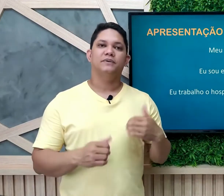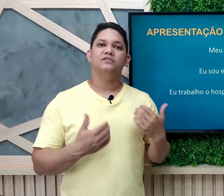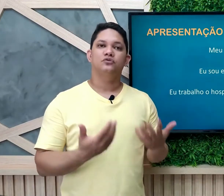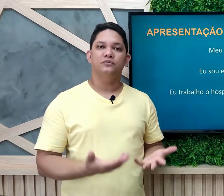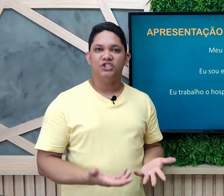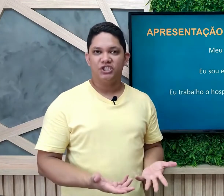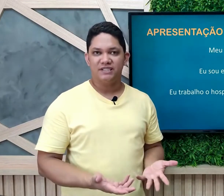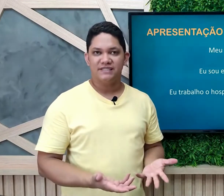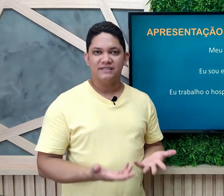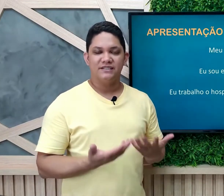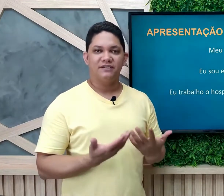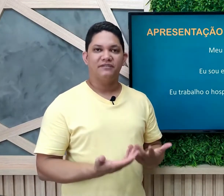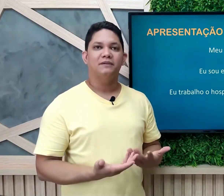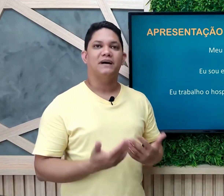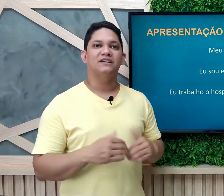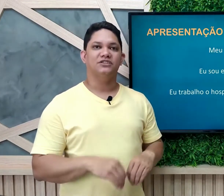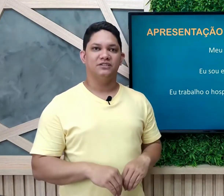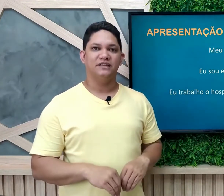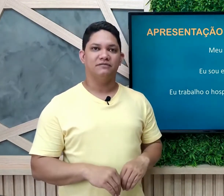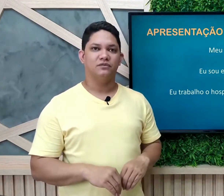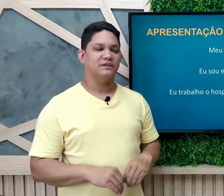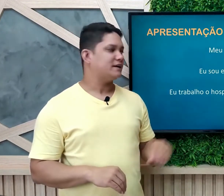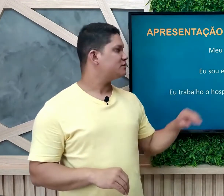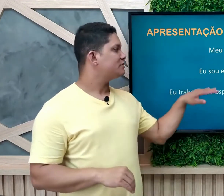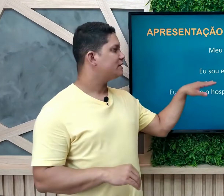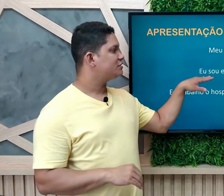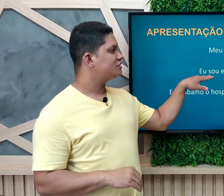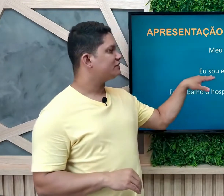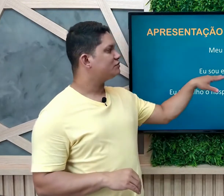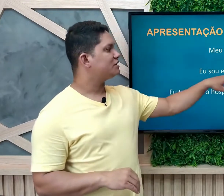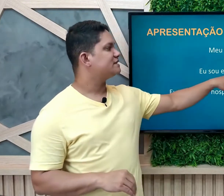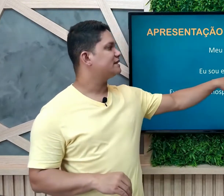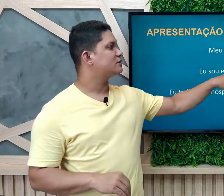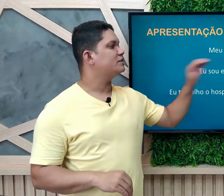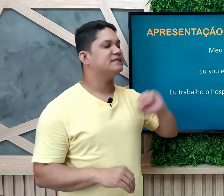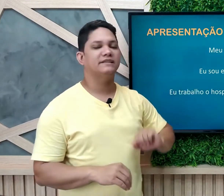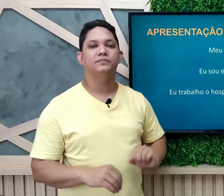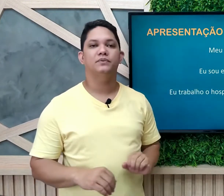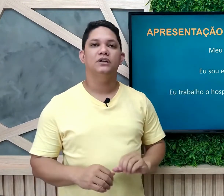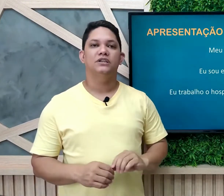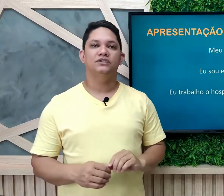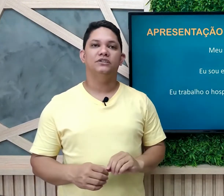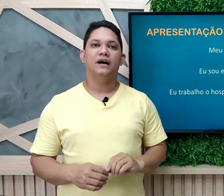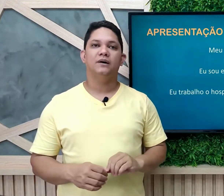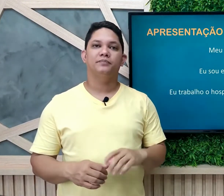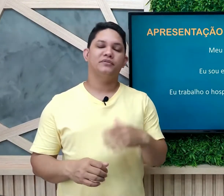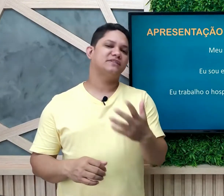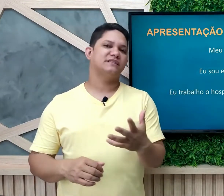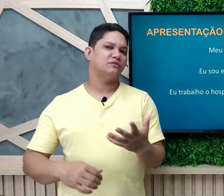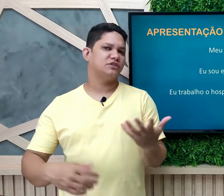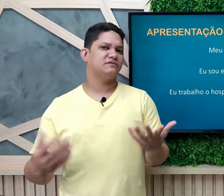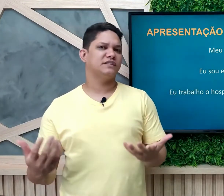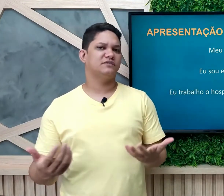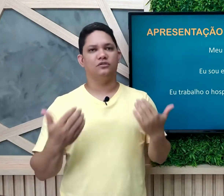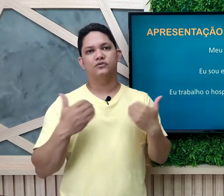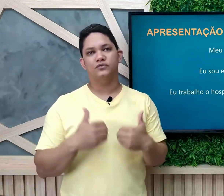para as turmas de enfermagem da faculdade, a gente vai utilizar então o exemplo da profissão. A gente vai dizer, olha, eu sou